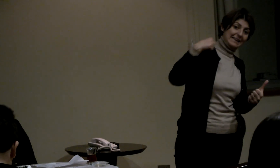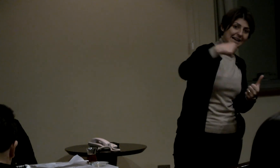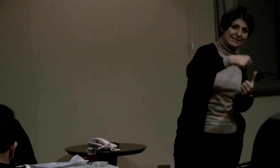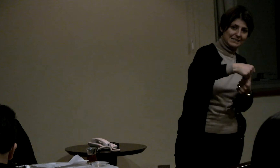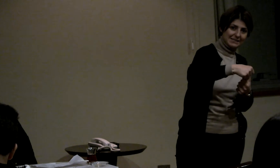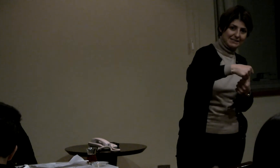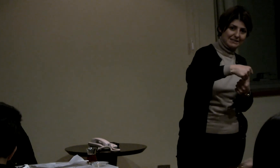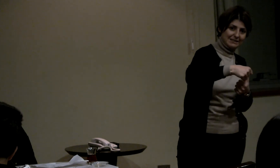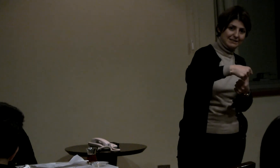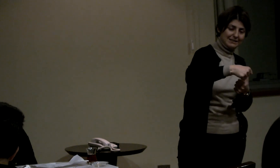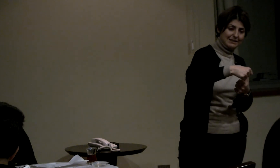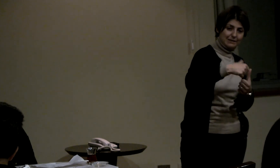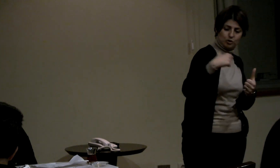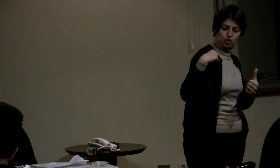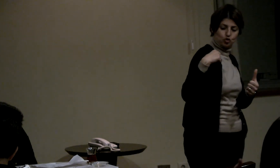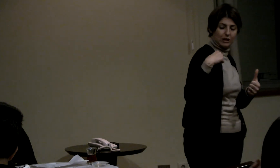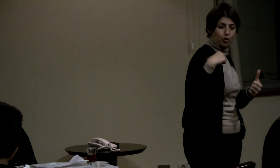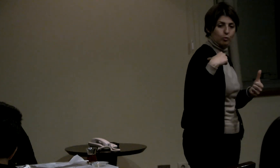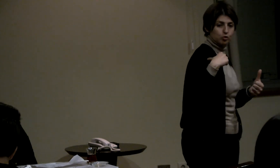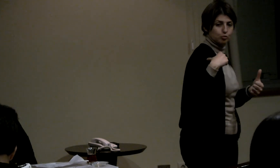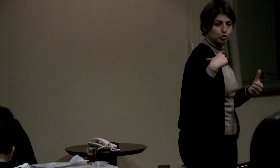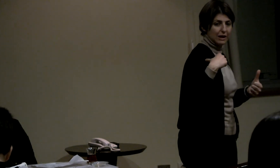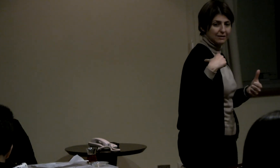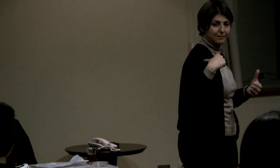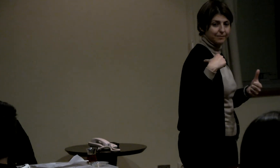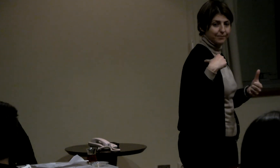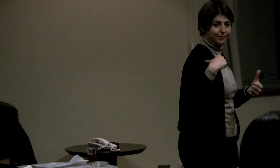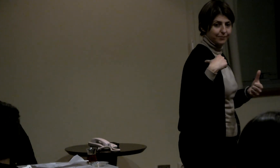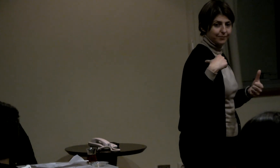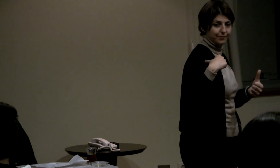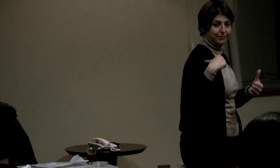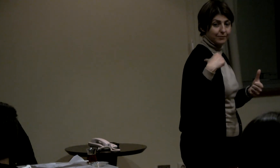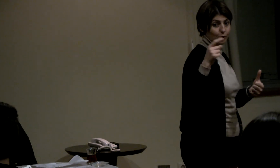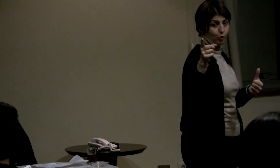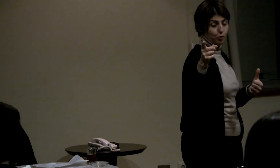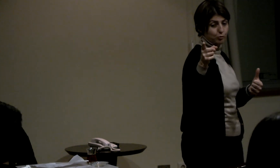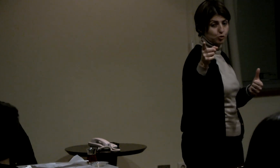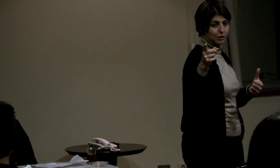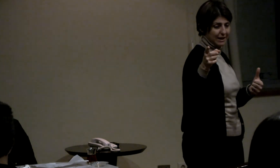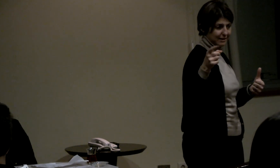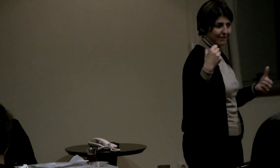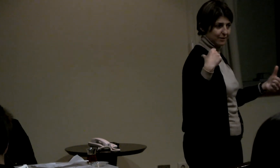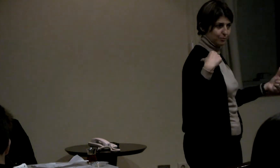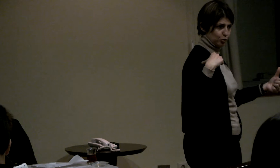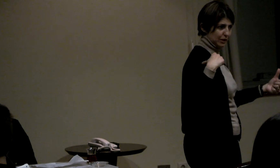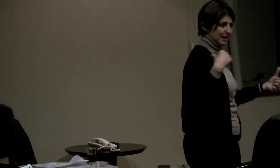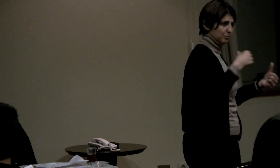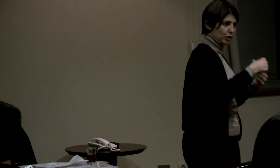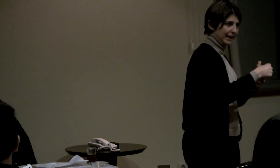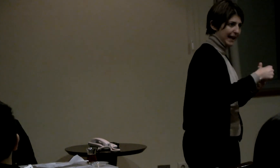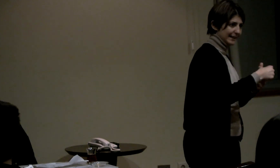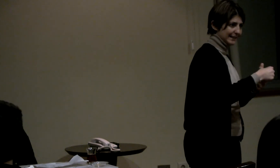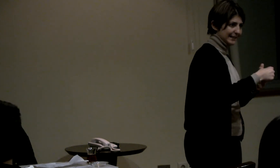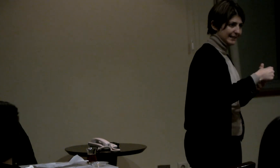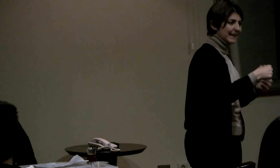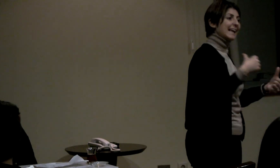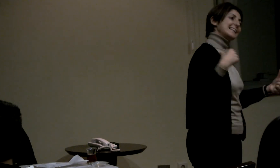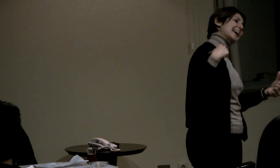Tekrar. Şurada omzumuzdan, öbür omzundan, evet, buradan buraya geldi.